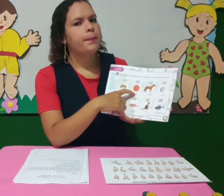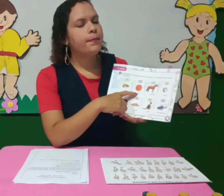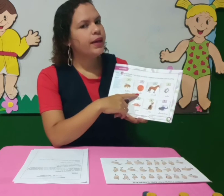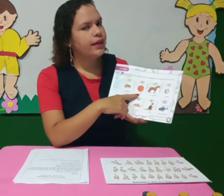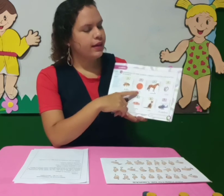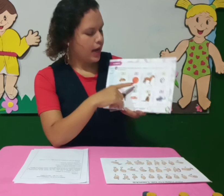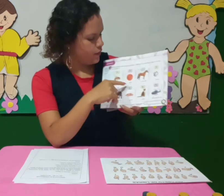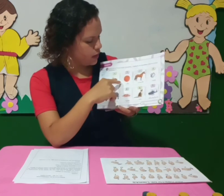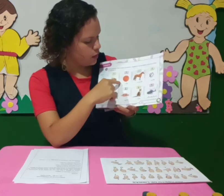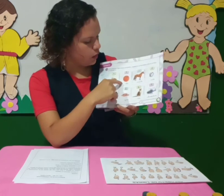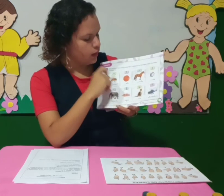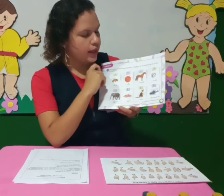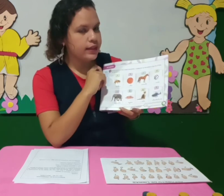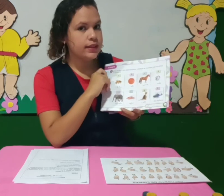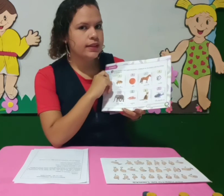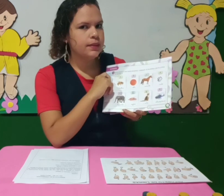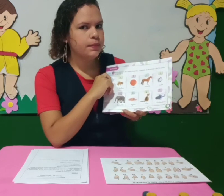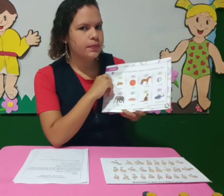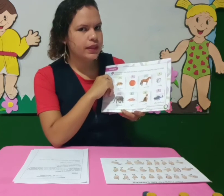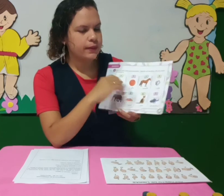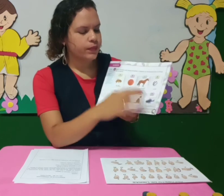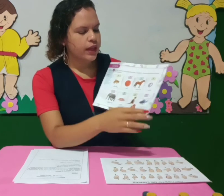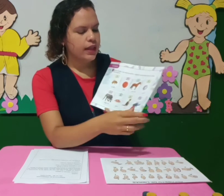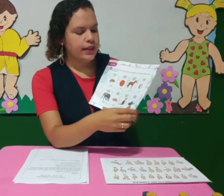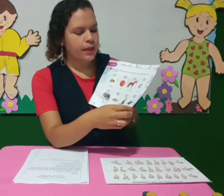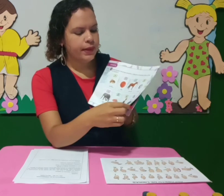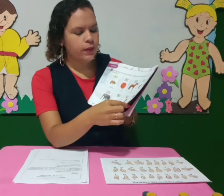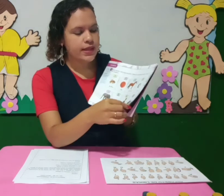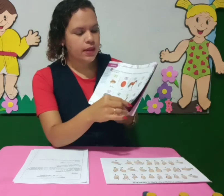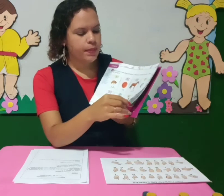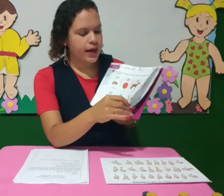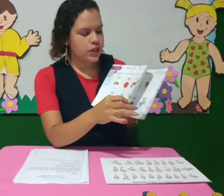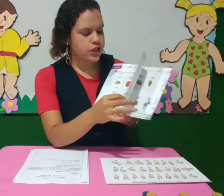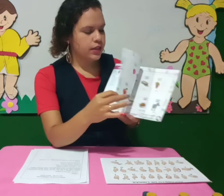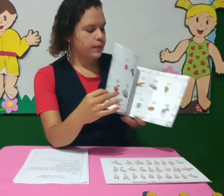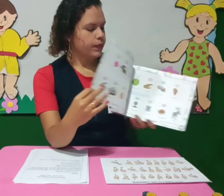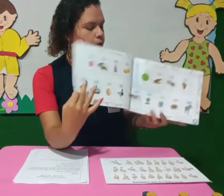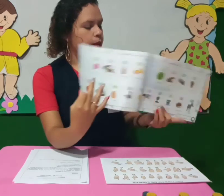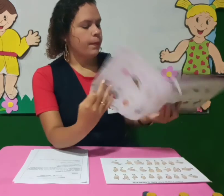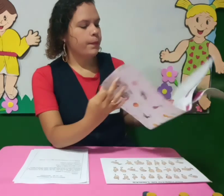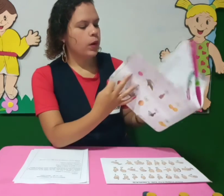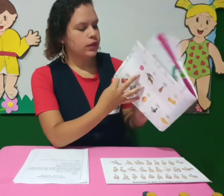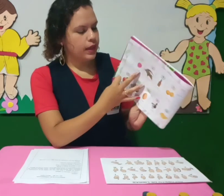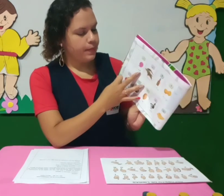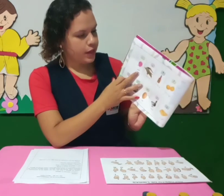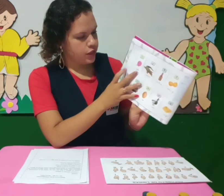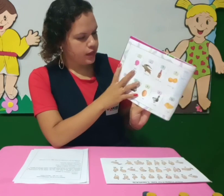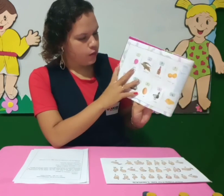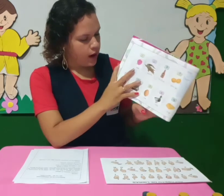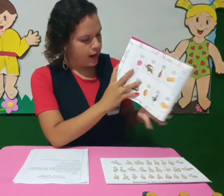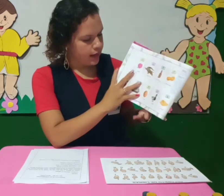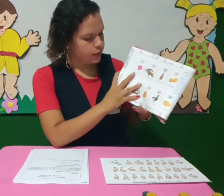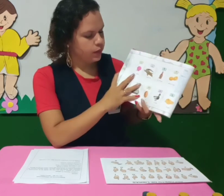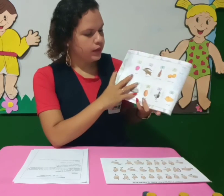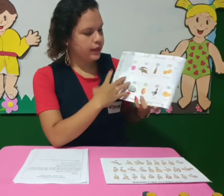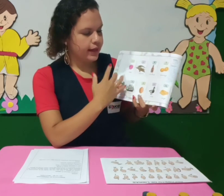B. Aí você coloca a letrinha B. Terminou essa página, volta na página 4, que tem